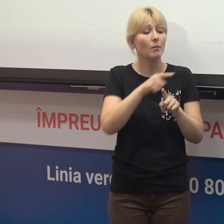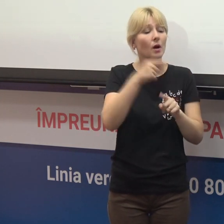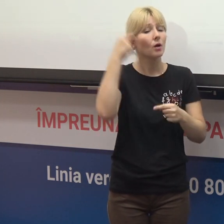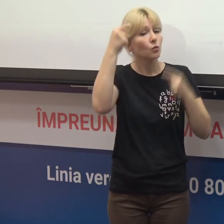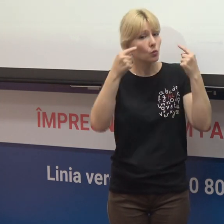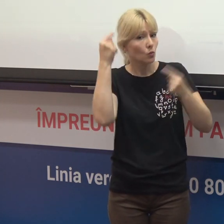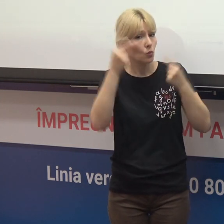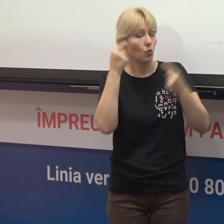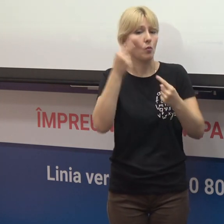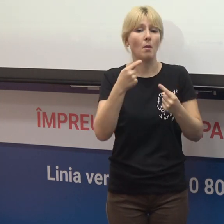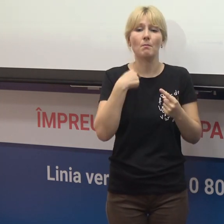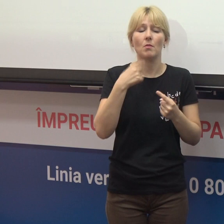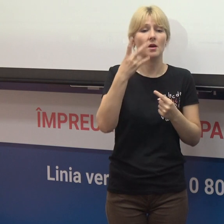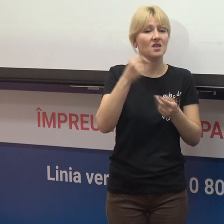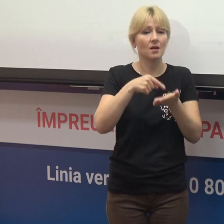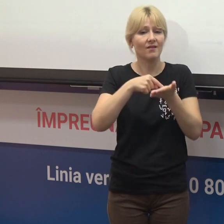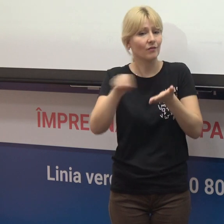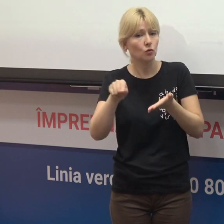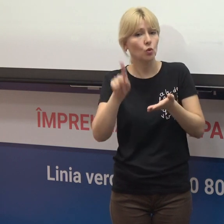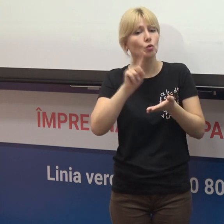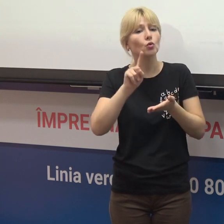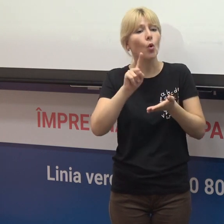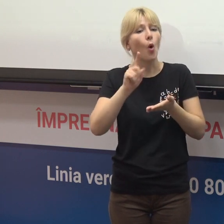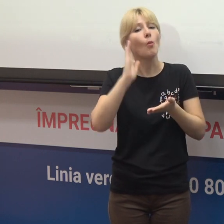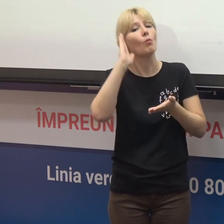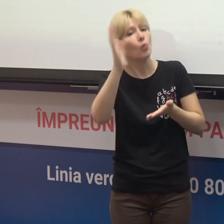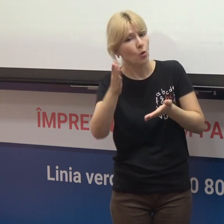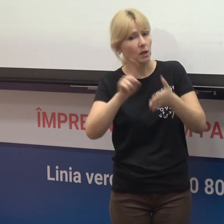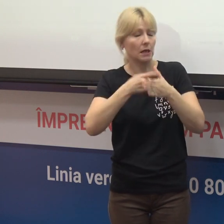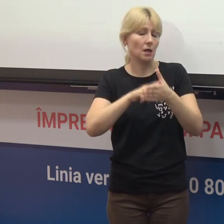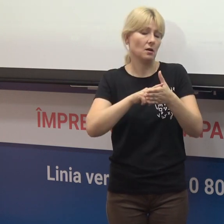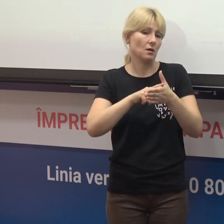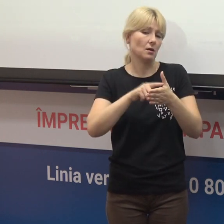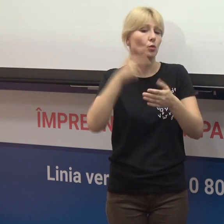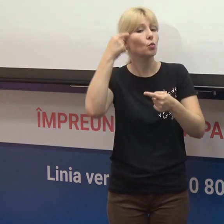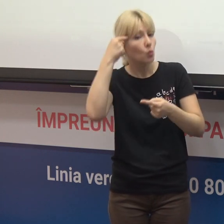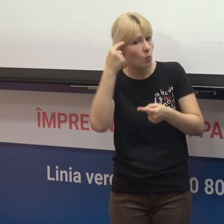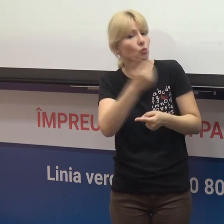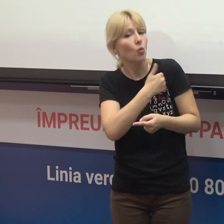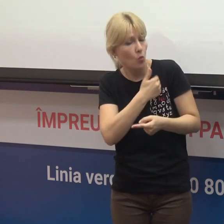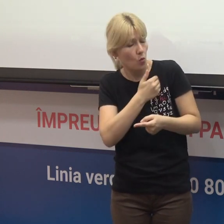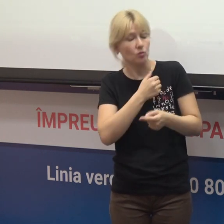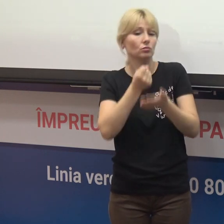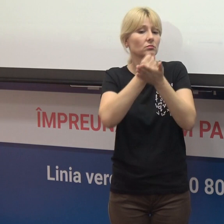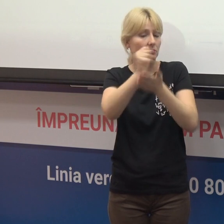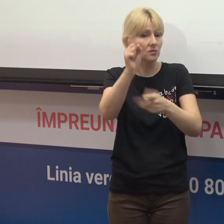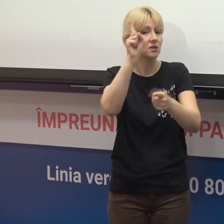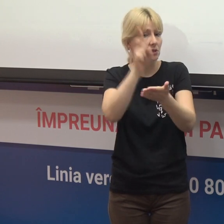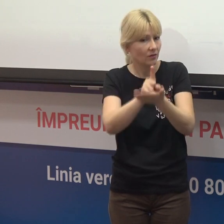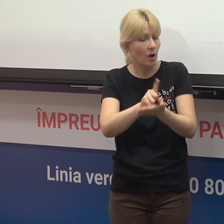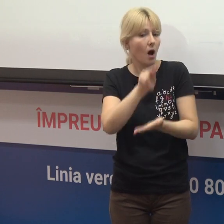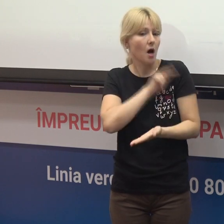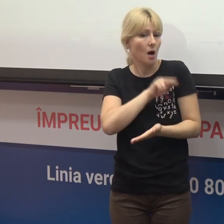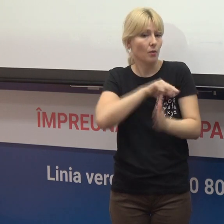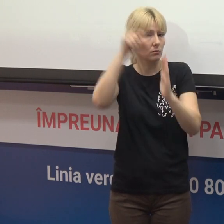anumite aspecte de condiționare pot fi sau vor fi aplicate în dependență de situații către, vă zic, lucrătorii